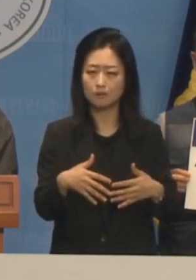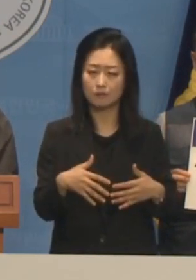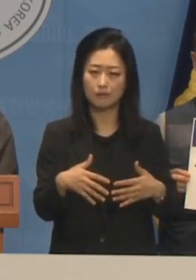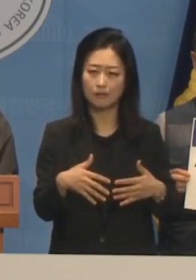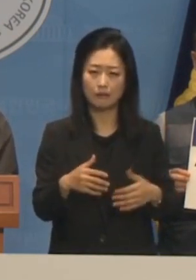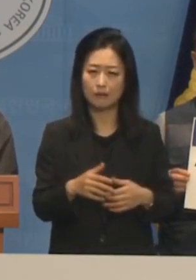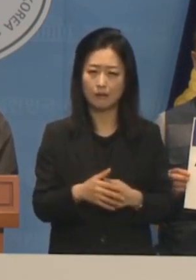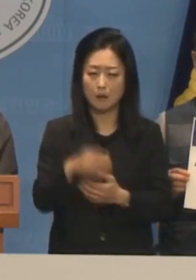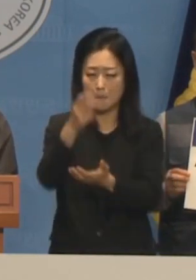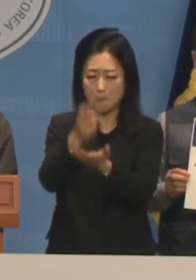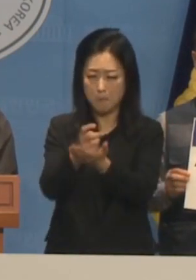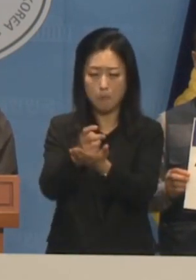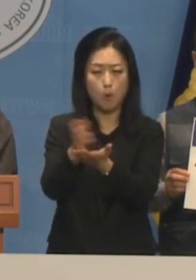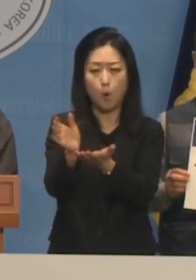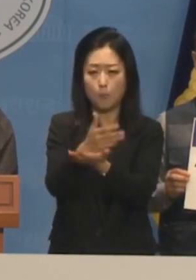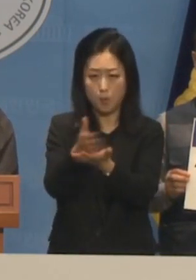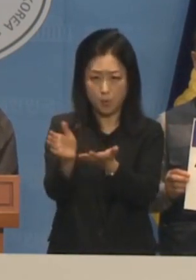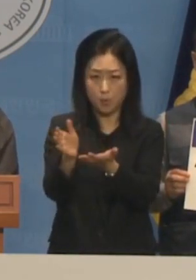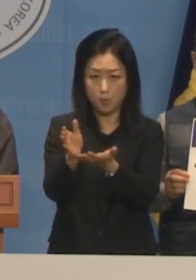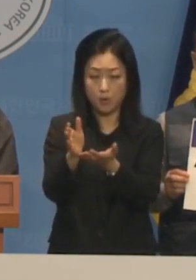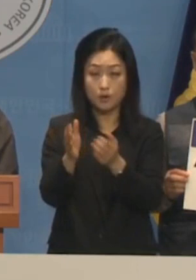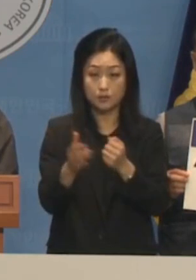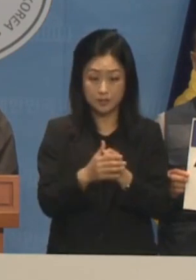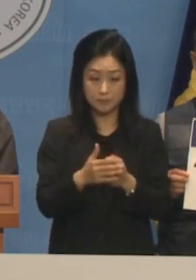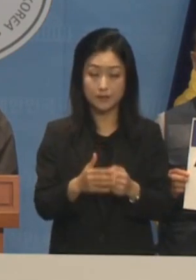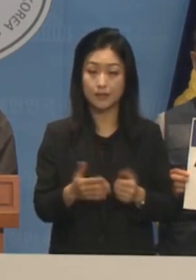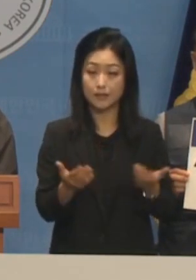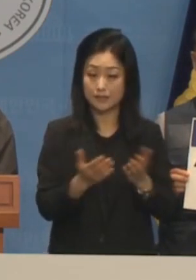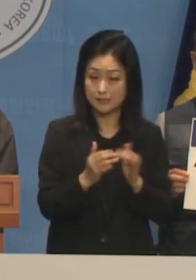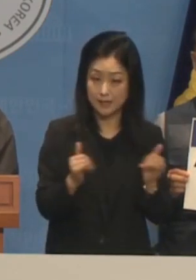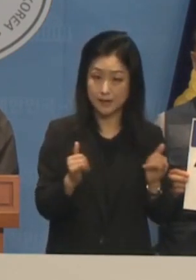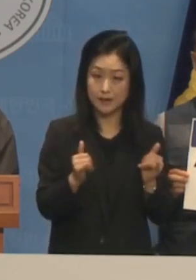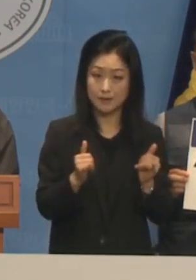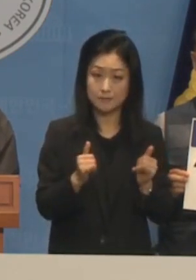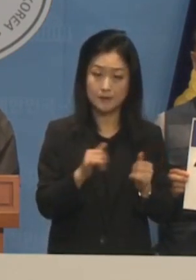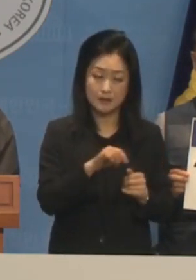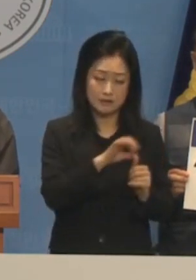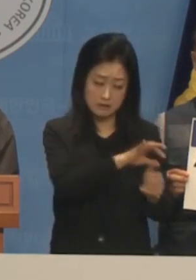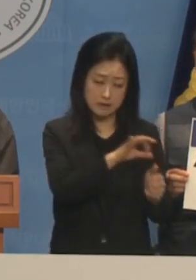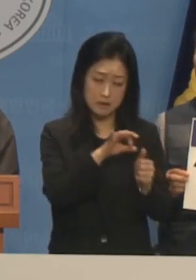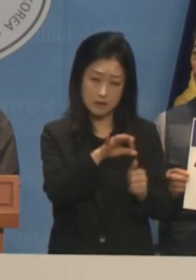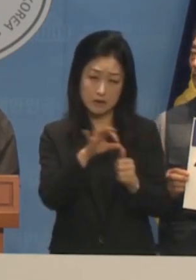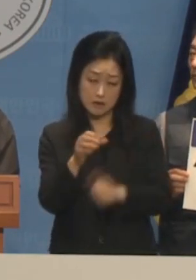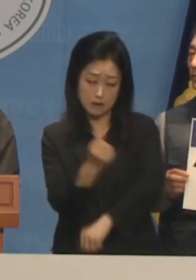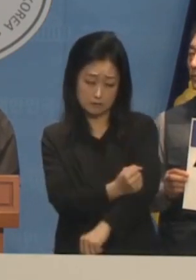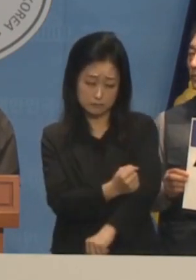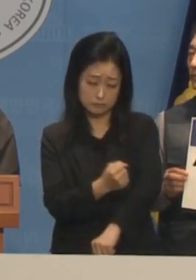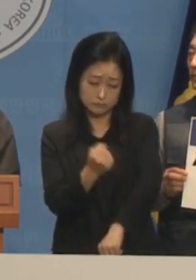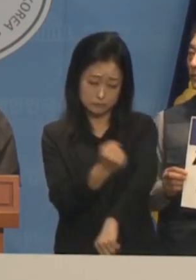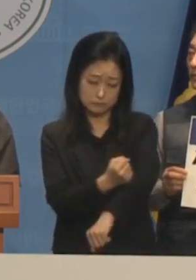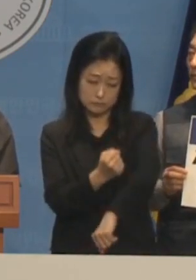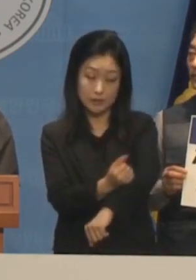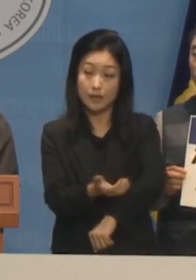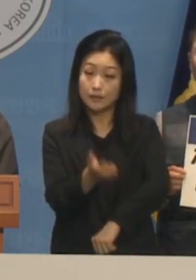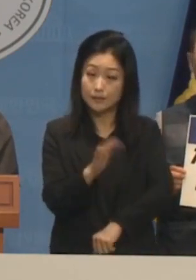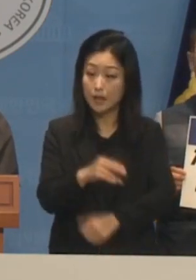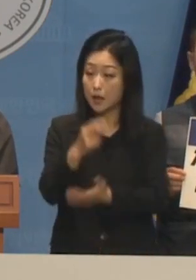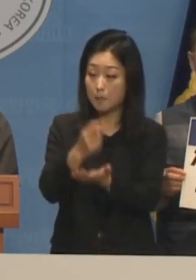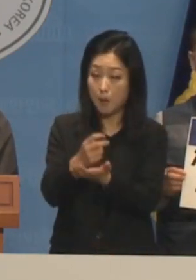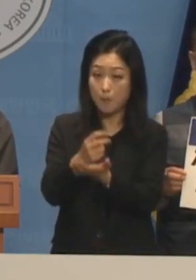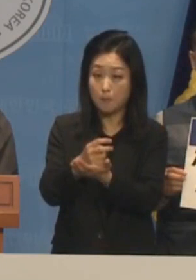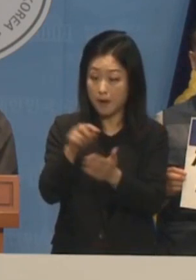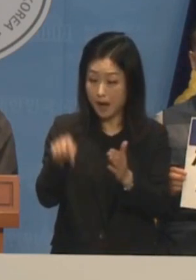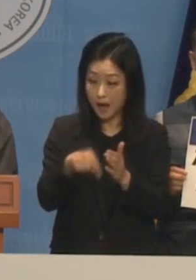법적으로 규정되어 있지 않습니다. 구석구석에 그들의 땀과 희생이 깃들어 있지만 법적으로 실체가